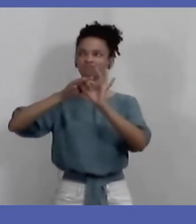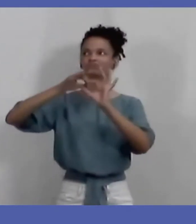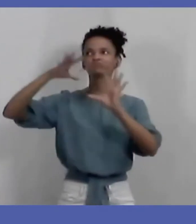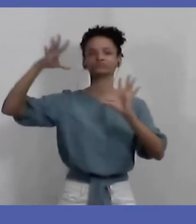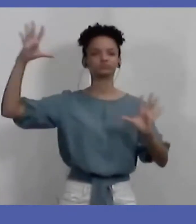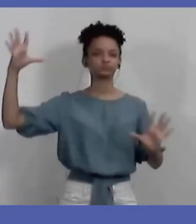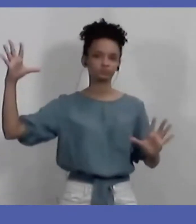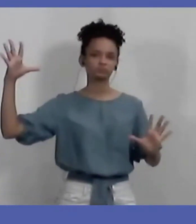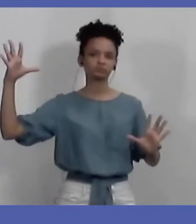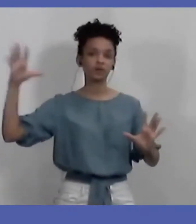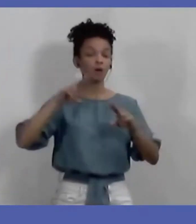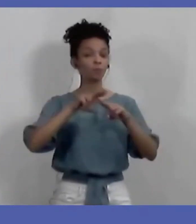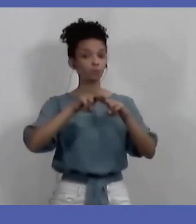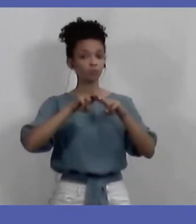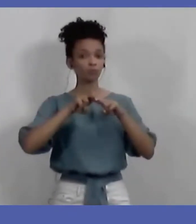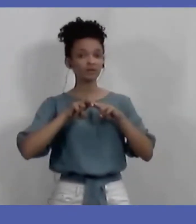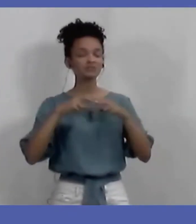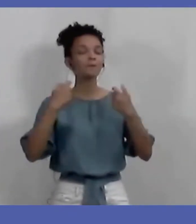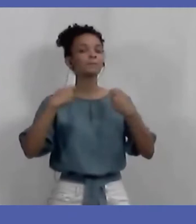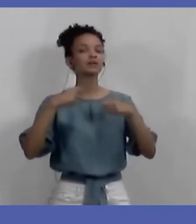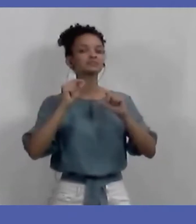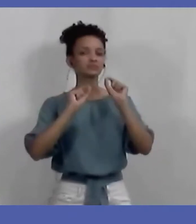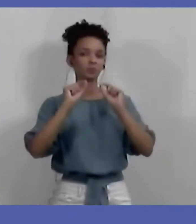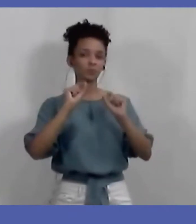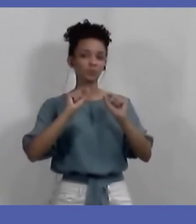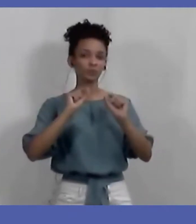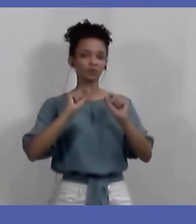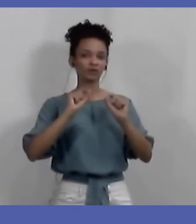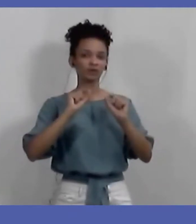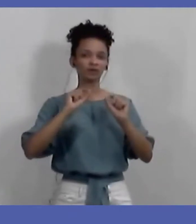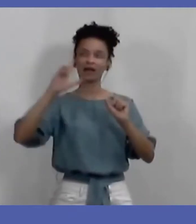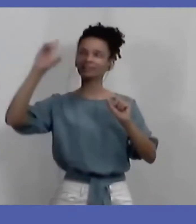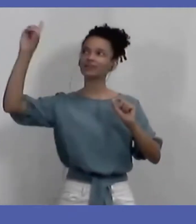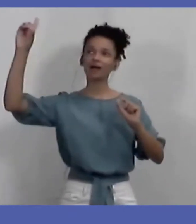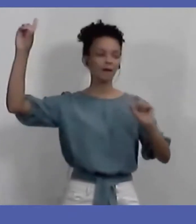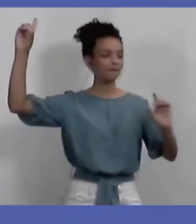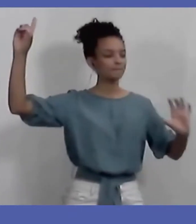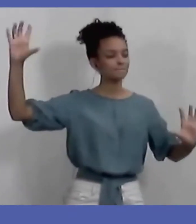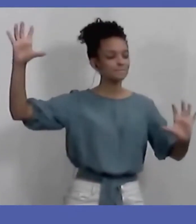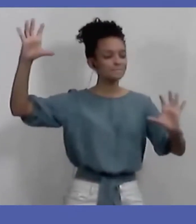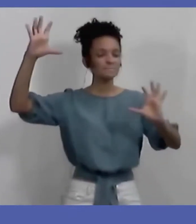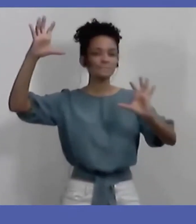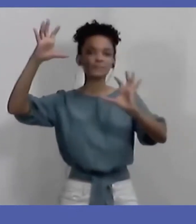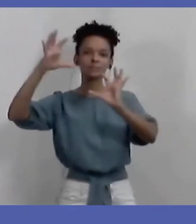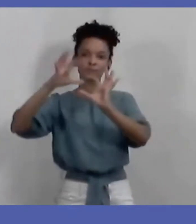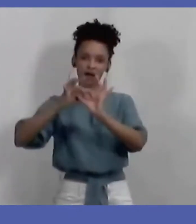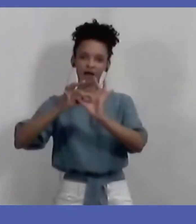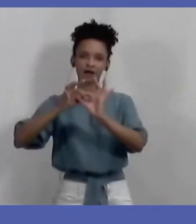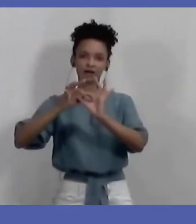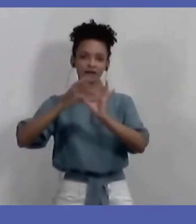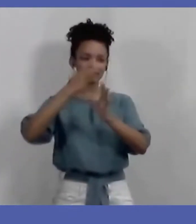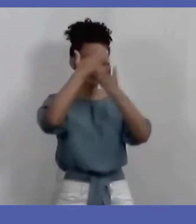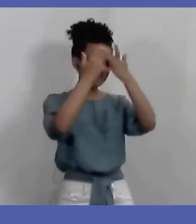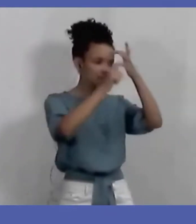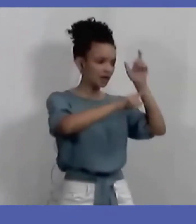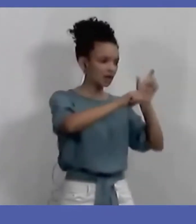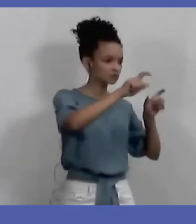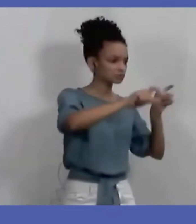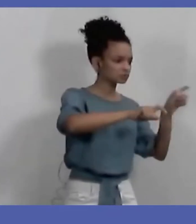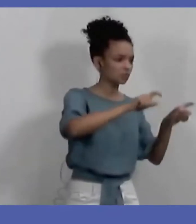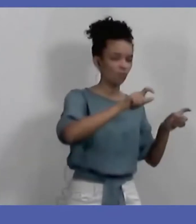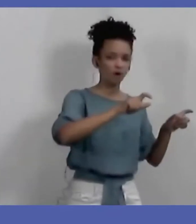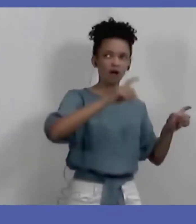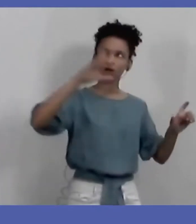conectar novamente essas pessoas que estavam conectadas com Deus. Com a queda, se